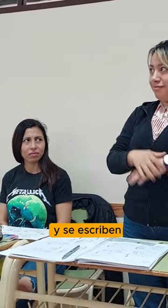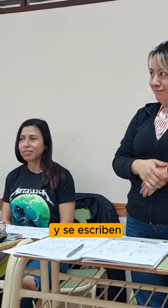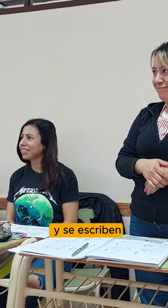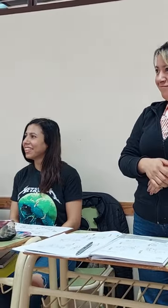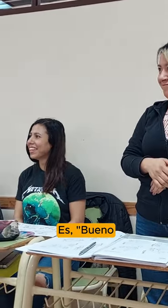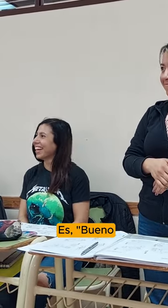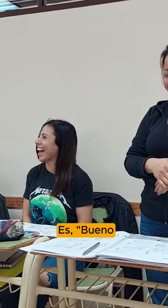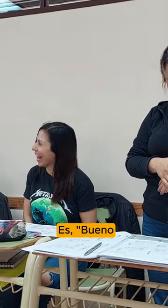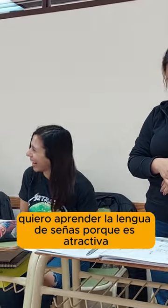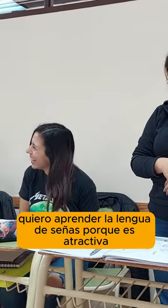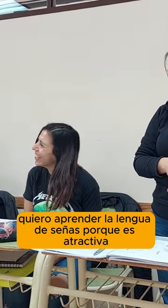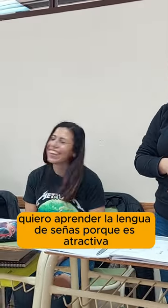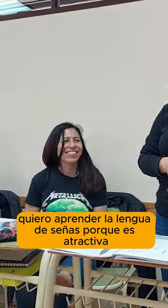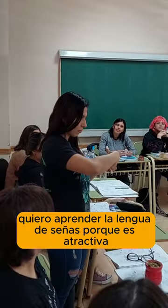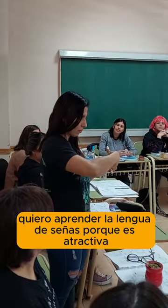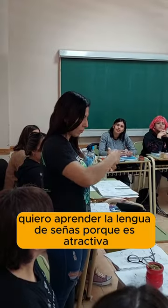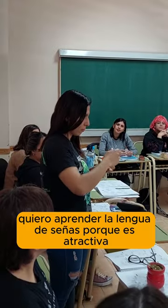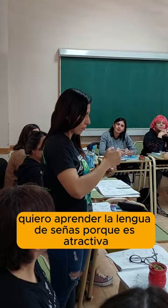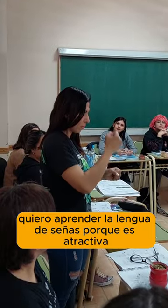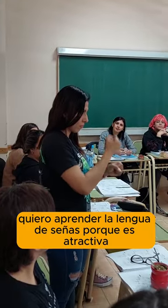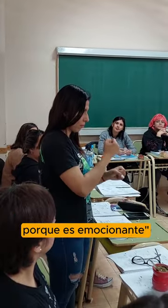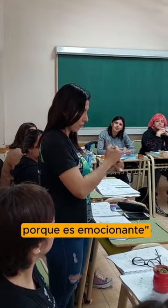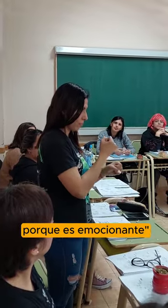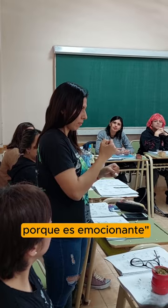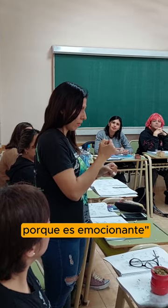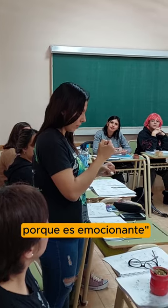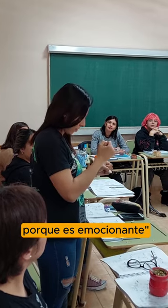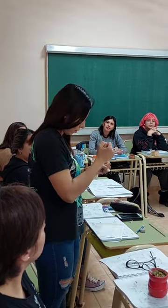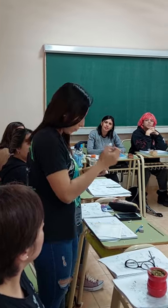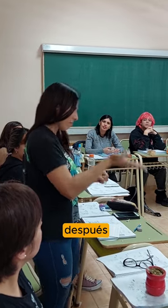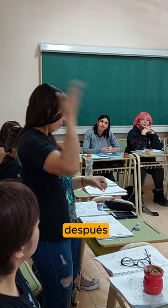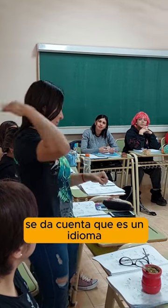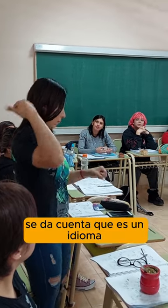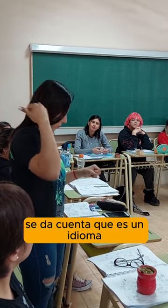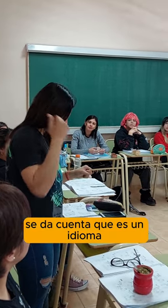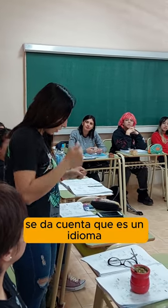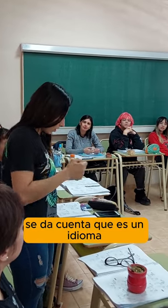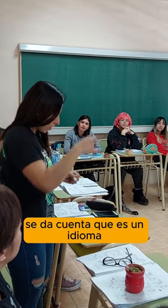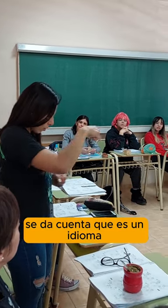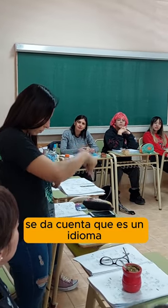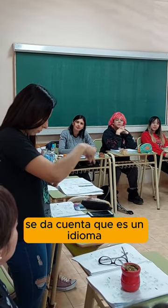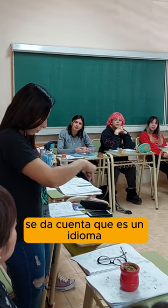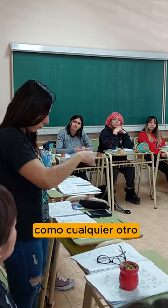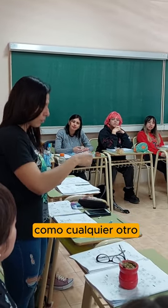inscriben, es, bueno, quiero aprender la lengua de señas porque es atractiva, porque es emocionante. Después se da cuenta que es un idioma como cualquier